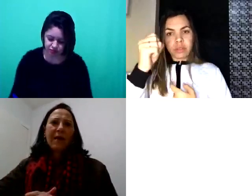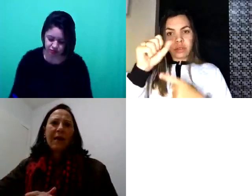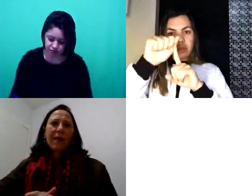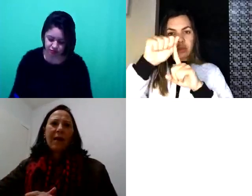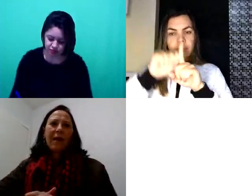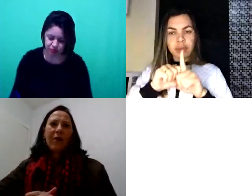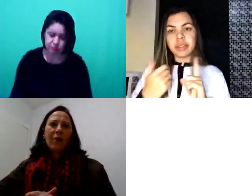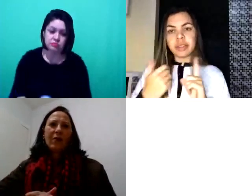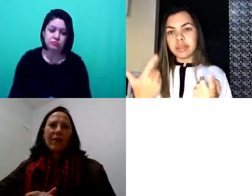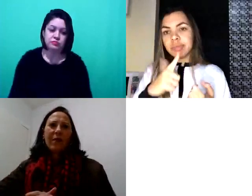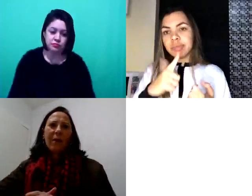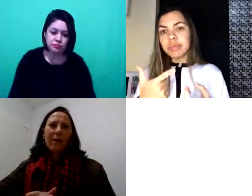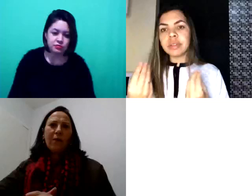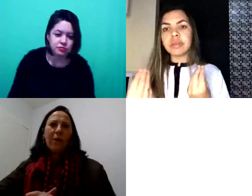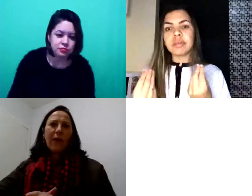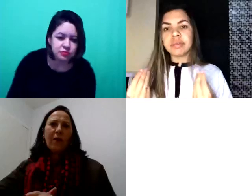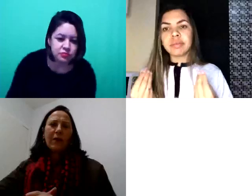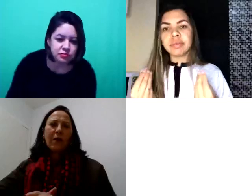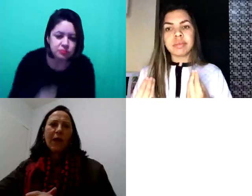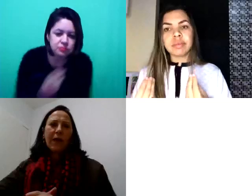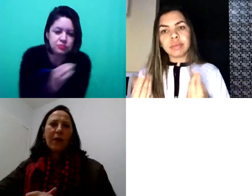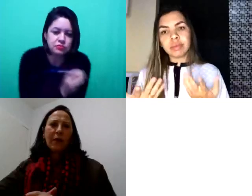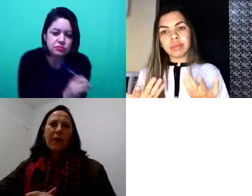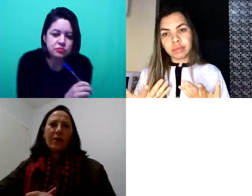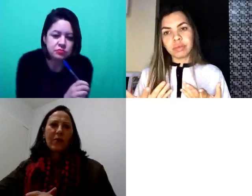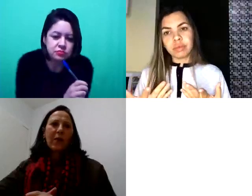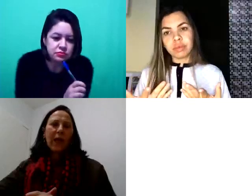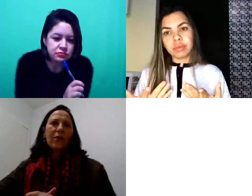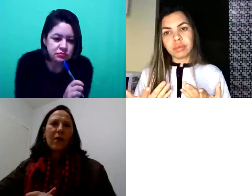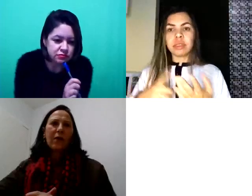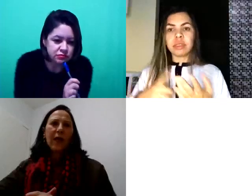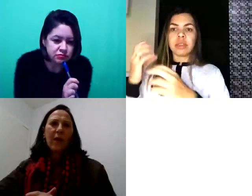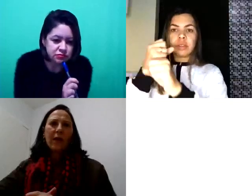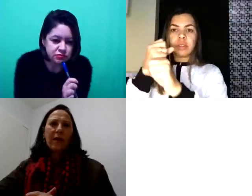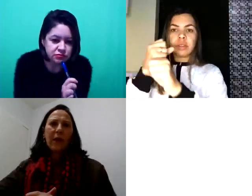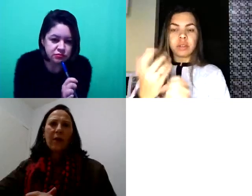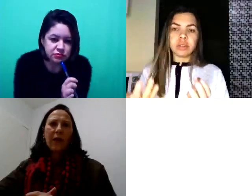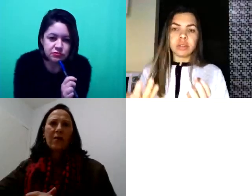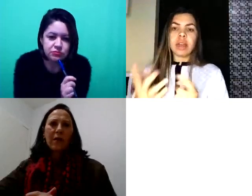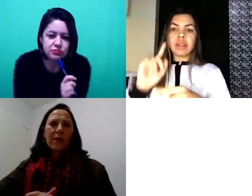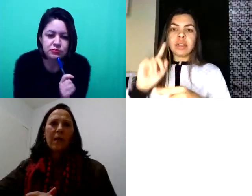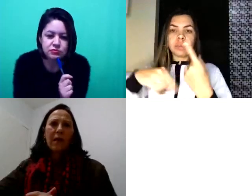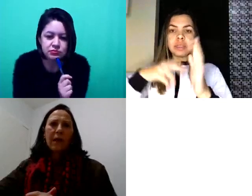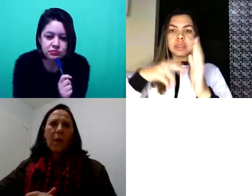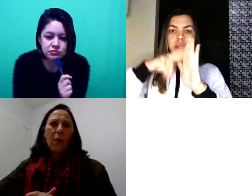mais como a gente colocar nota em lugar nenhum. E aí nós temos o relatório final ainda para colocar as notas, tá